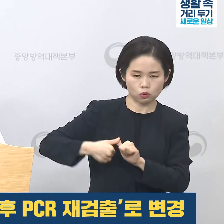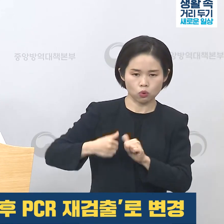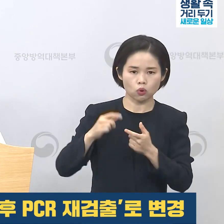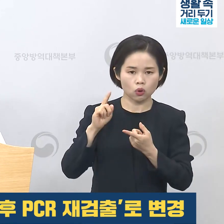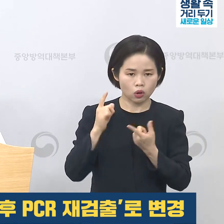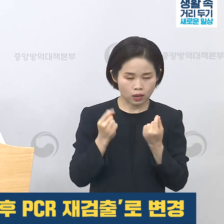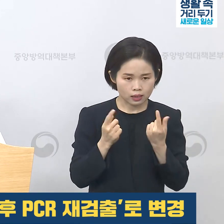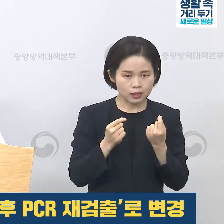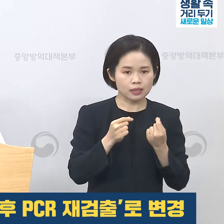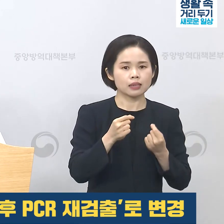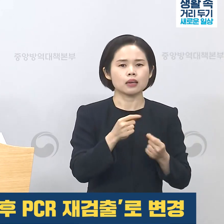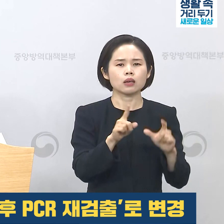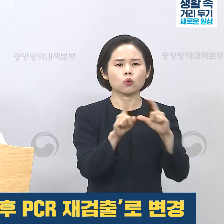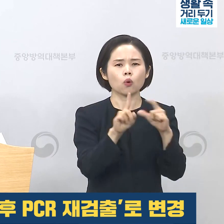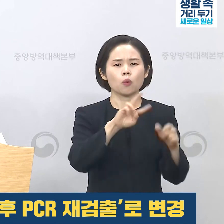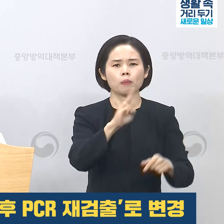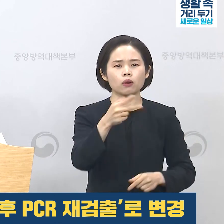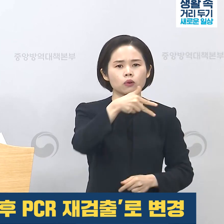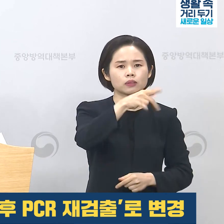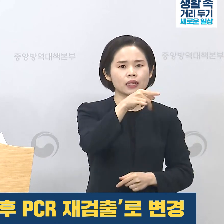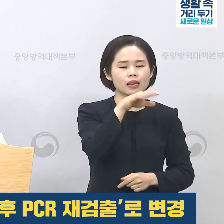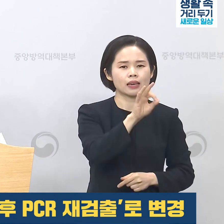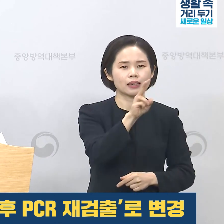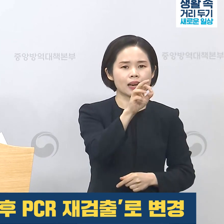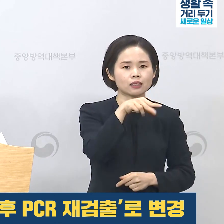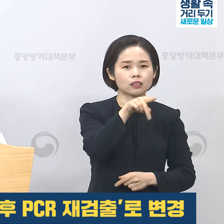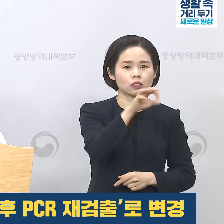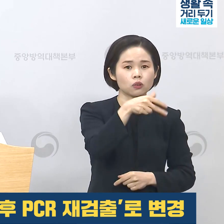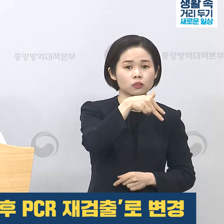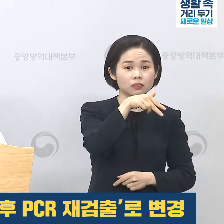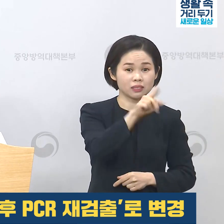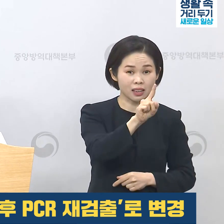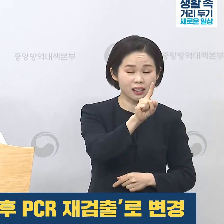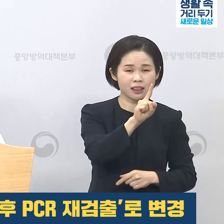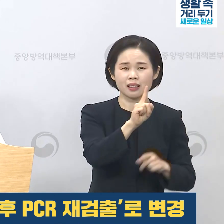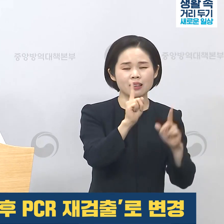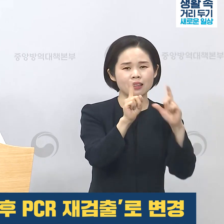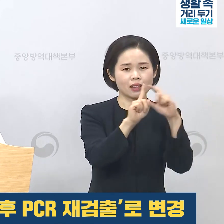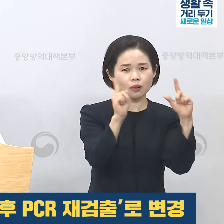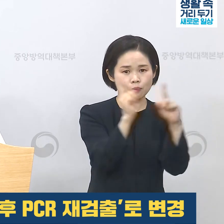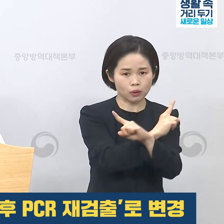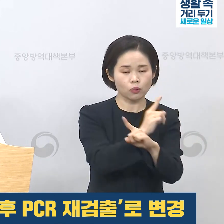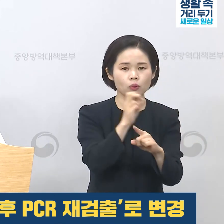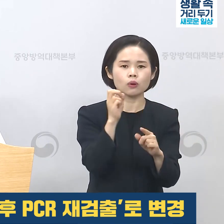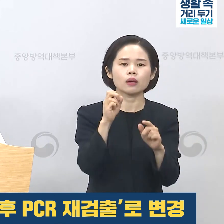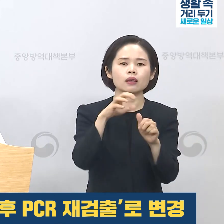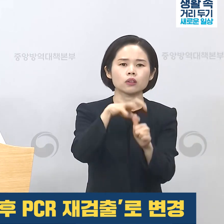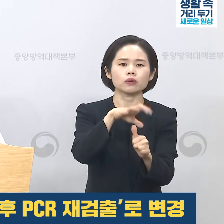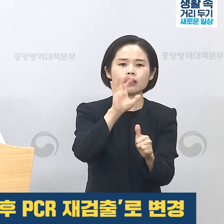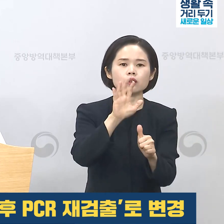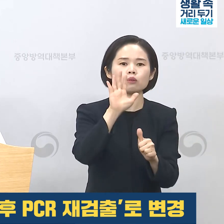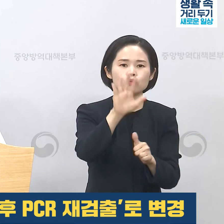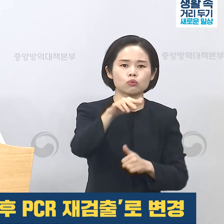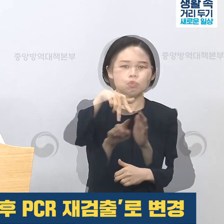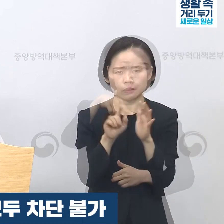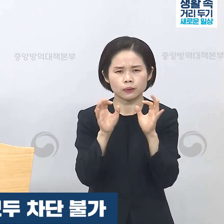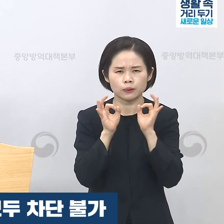용어를 재양성자라는 용어로부터 격리 해제 후 PCR 재검출로 변경하여 사용하기로